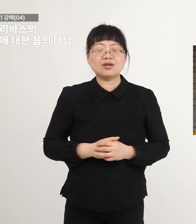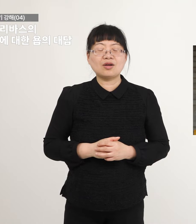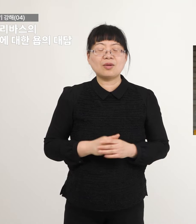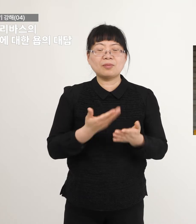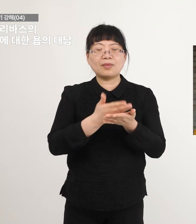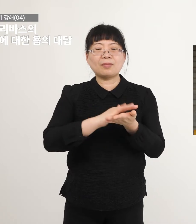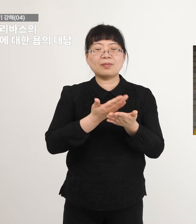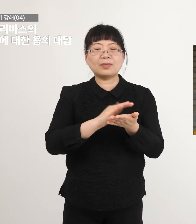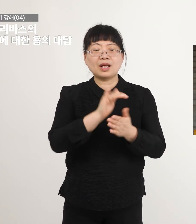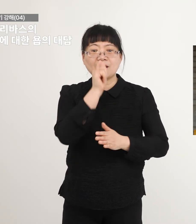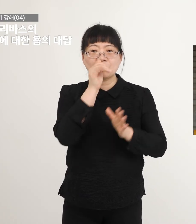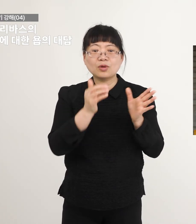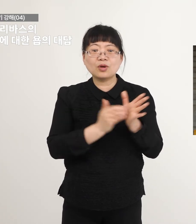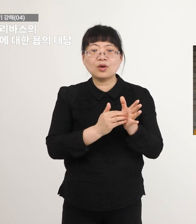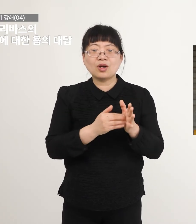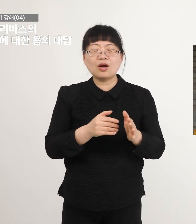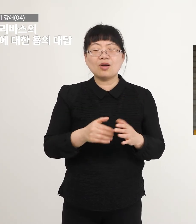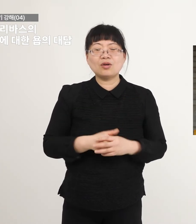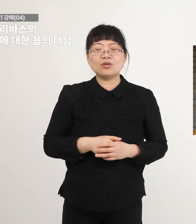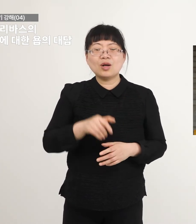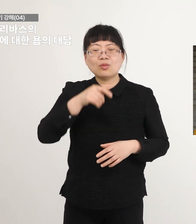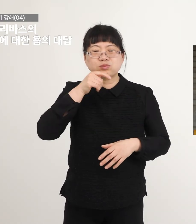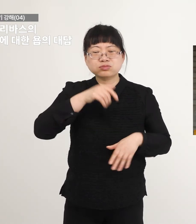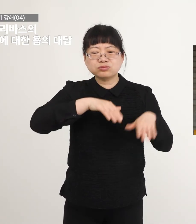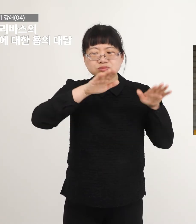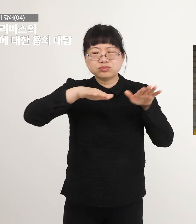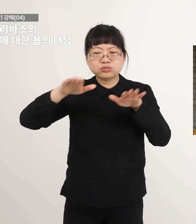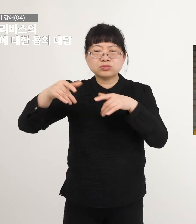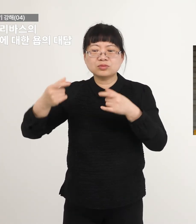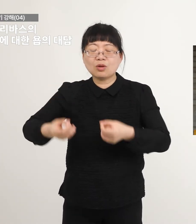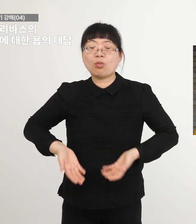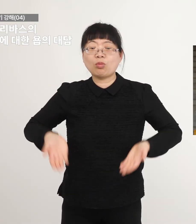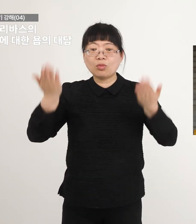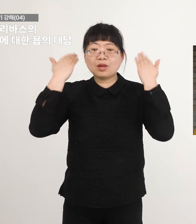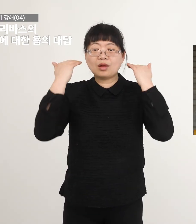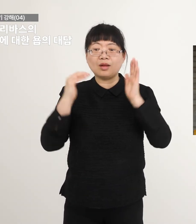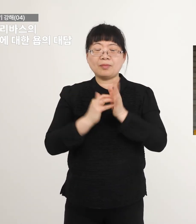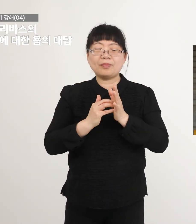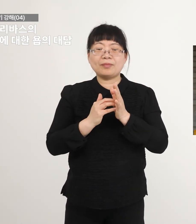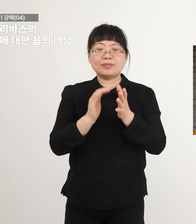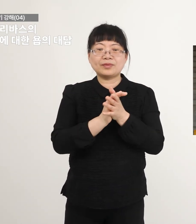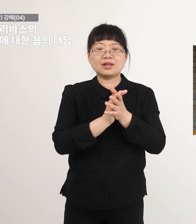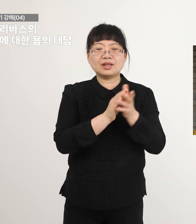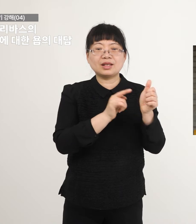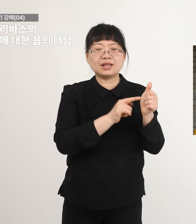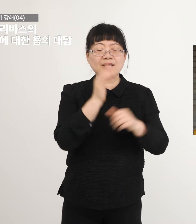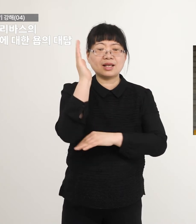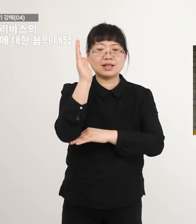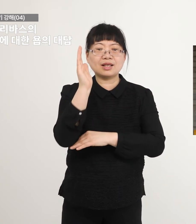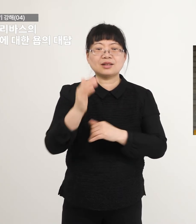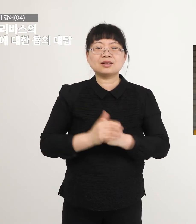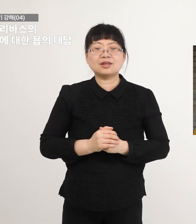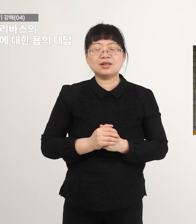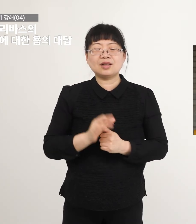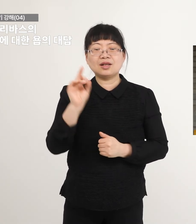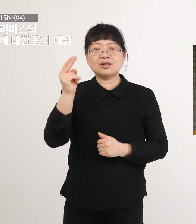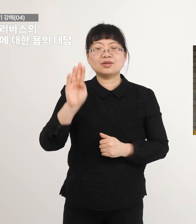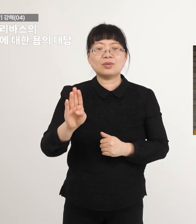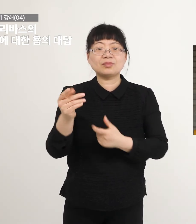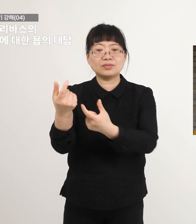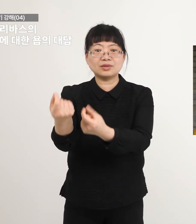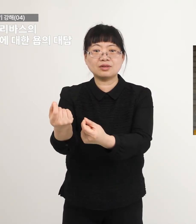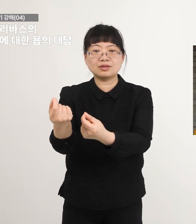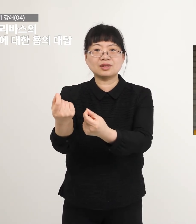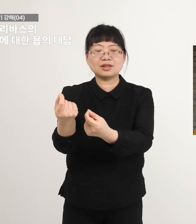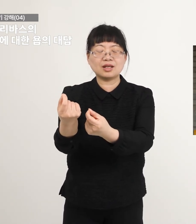변덕스럽고 그들은 개울의 물살같이 지나가누나. 친구들의 이야기를 욥이 이런